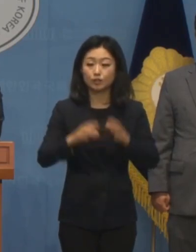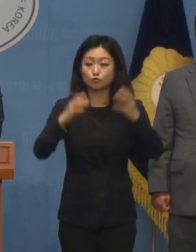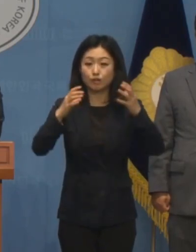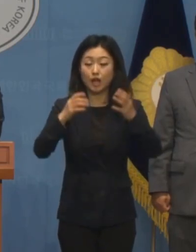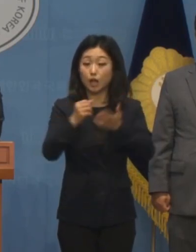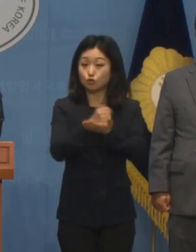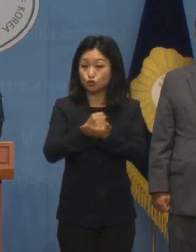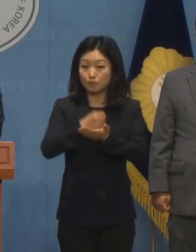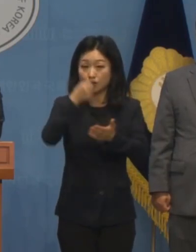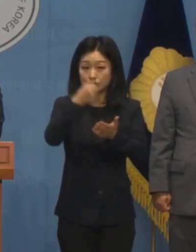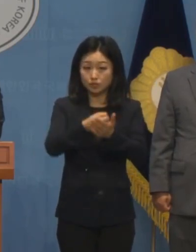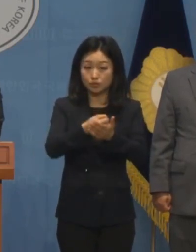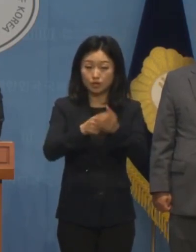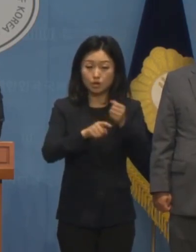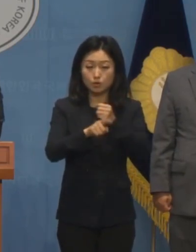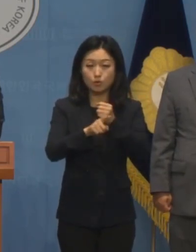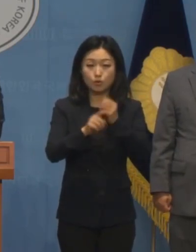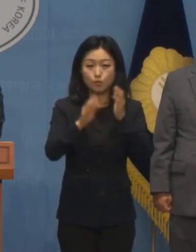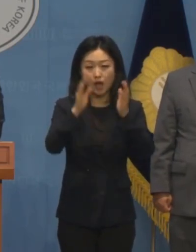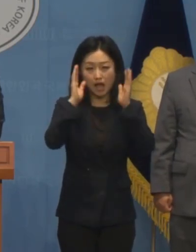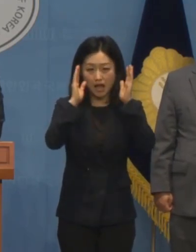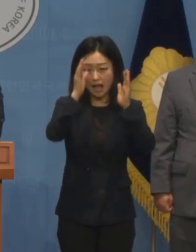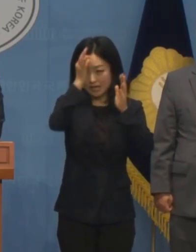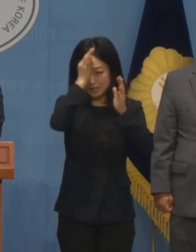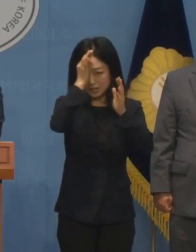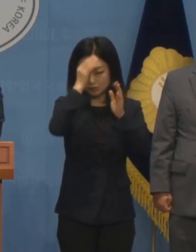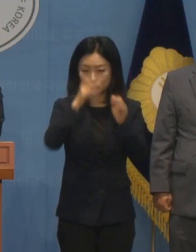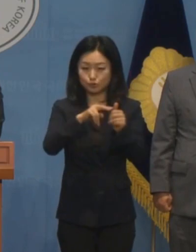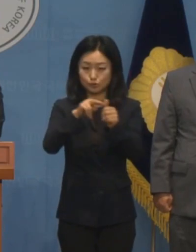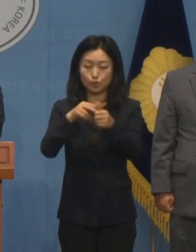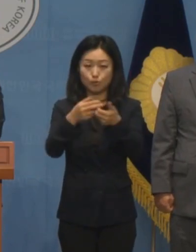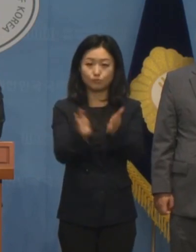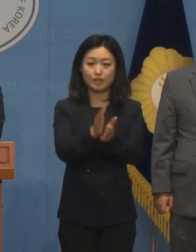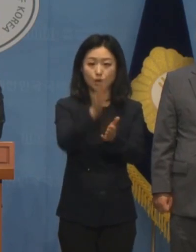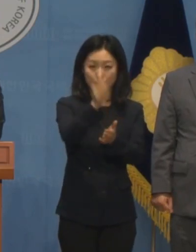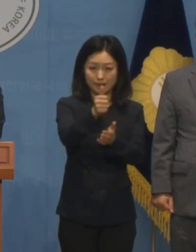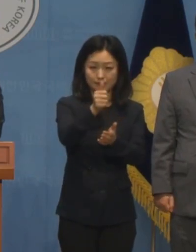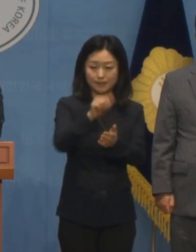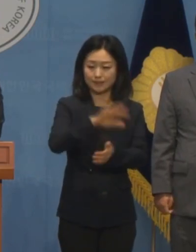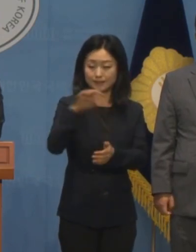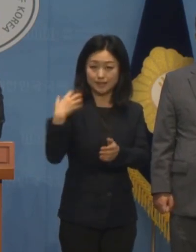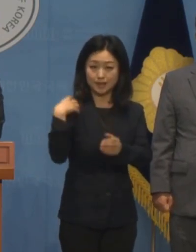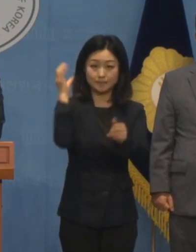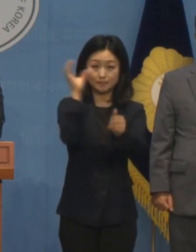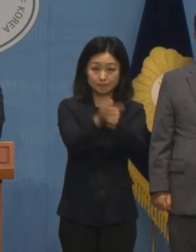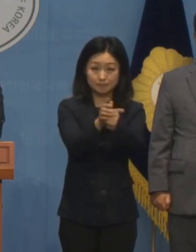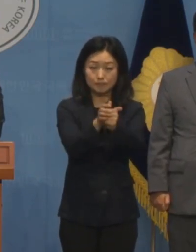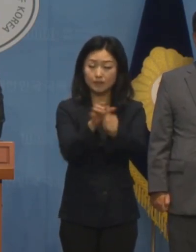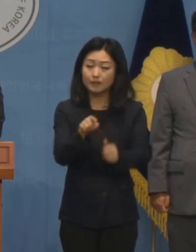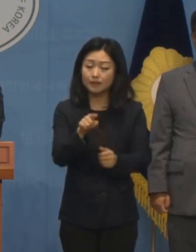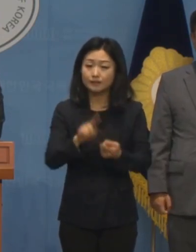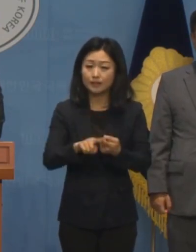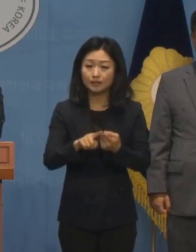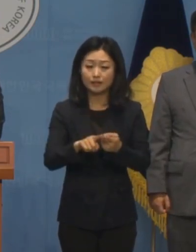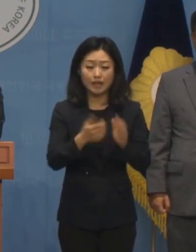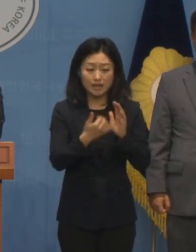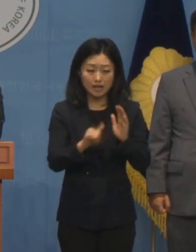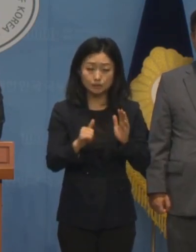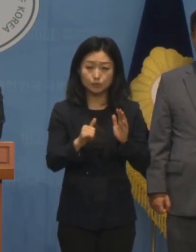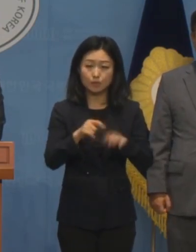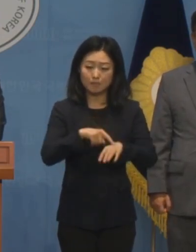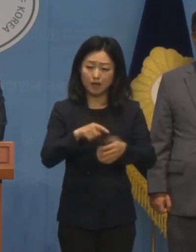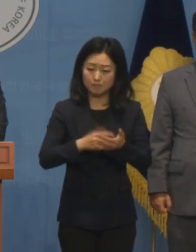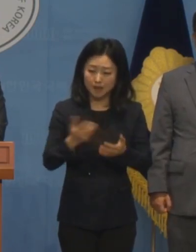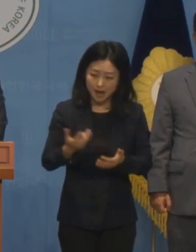국가의 운명을 결정할 과학기술정보통신 정책을 책임질 장관의 자격이 가족의 가슴